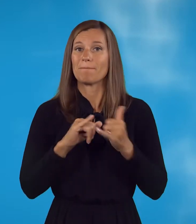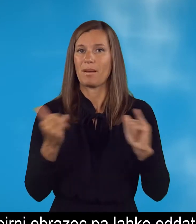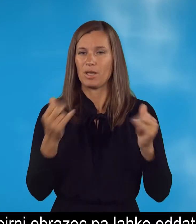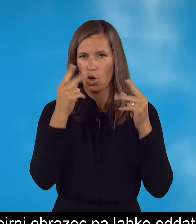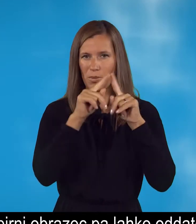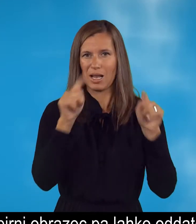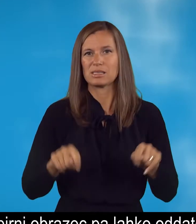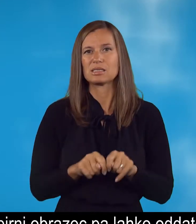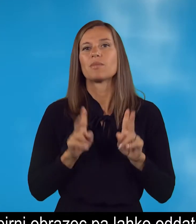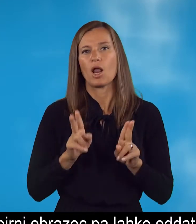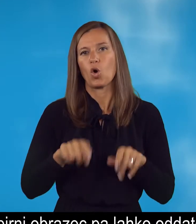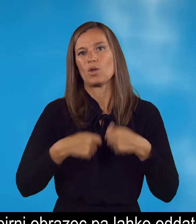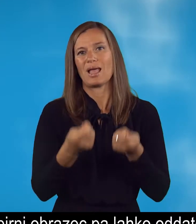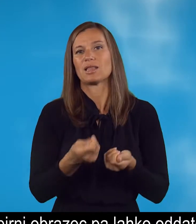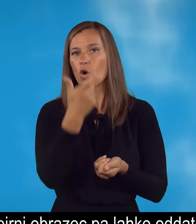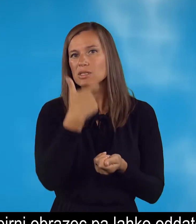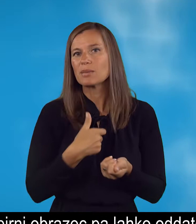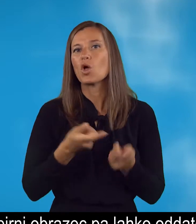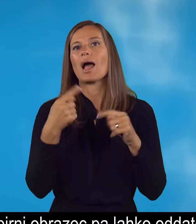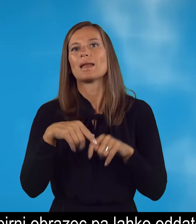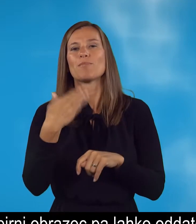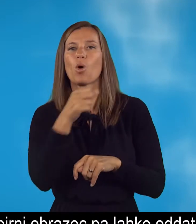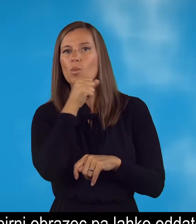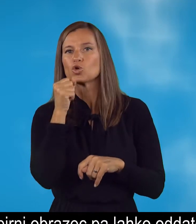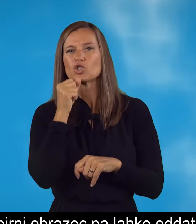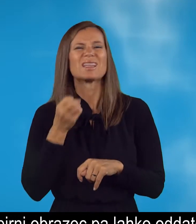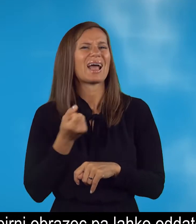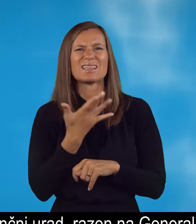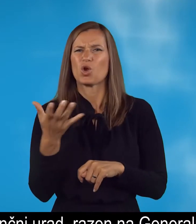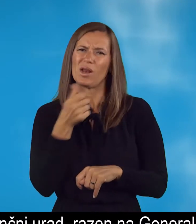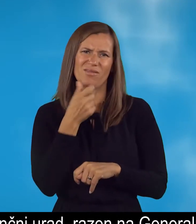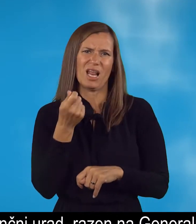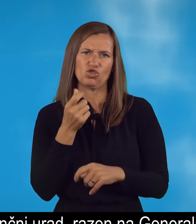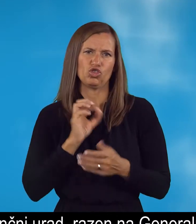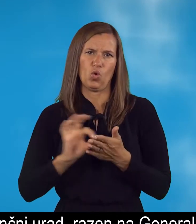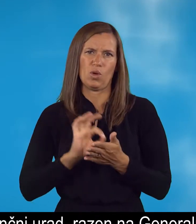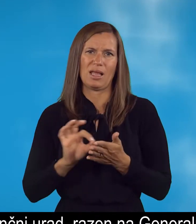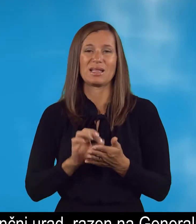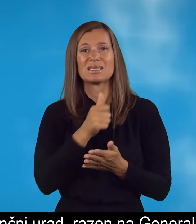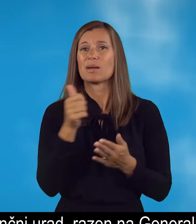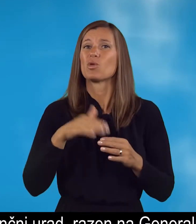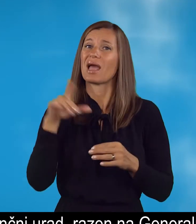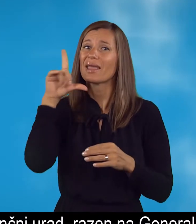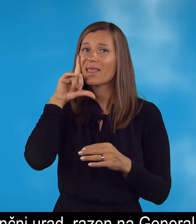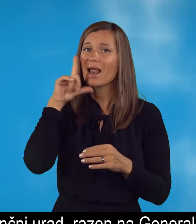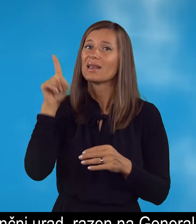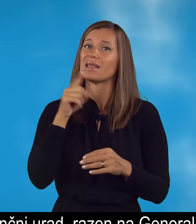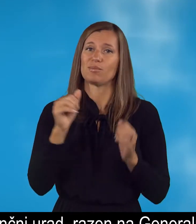Papirni obrazec pa lahko oddate osebno ali po pošti na katerikoli finančni urad, razen na generalni in